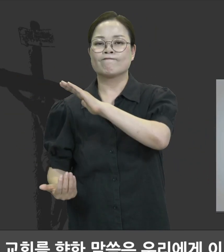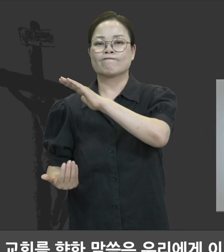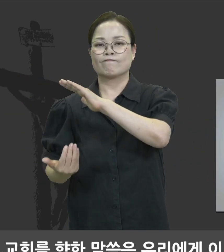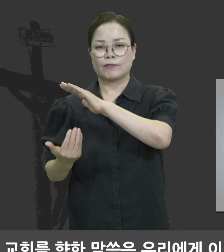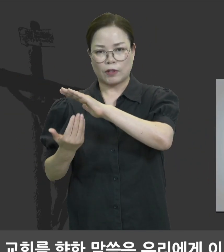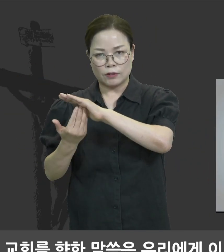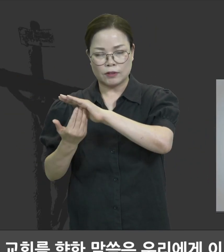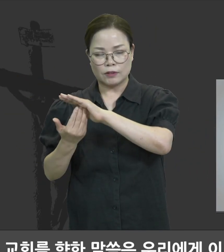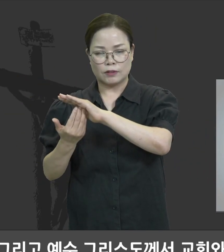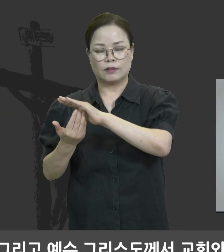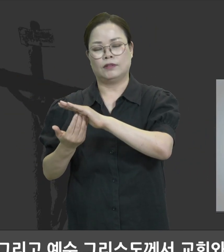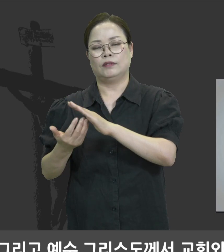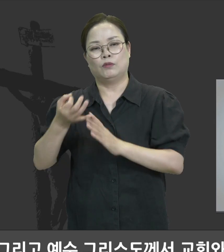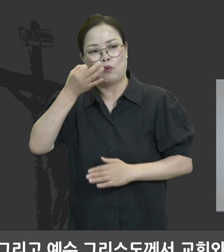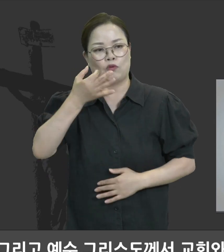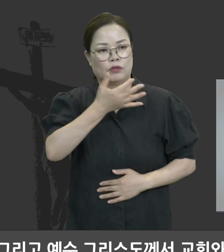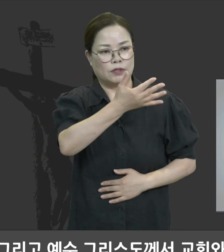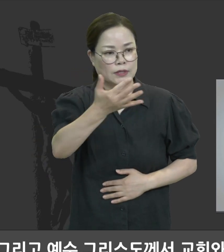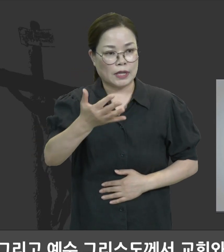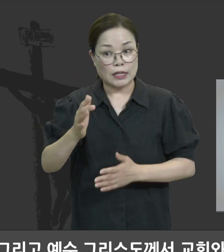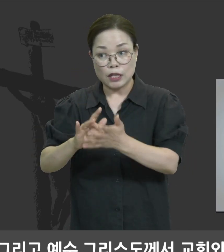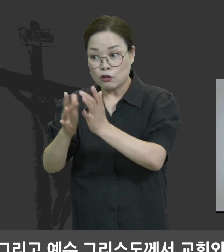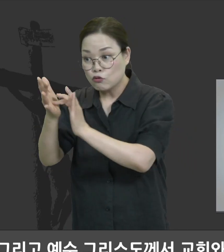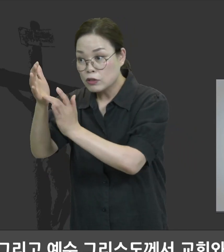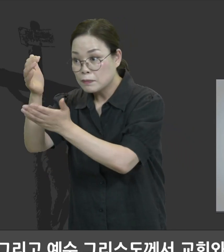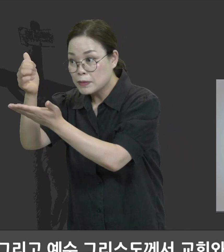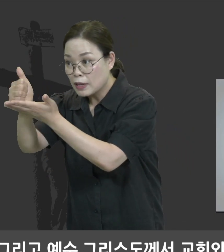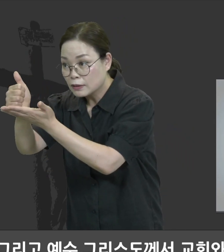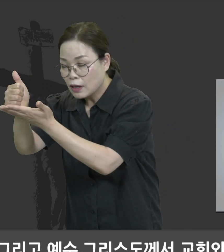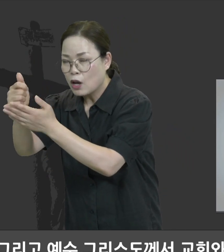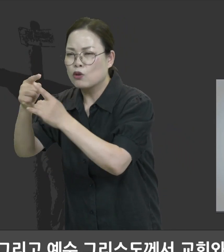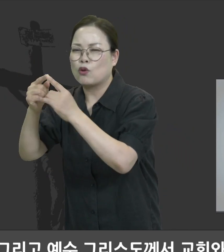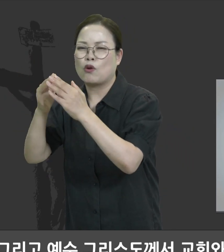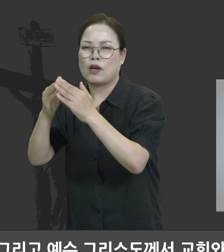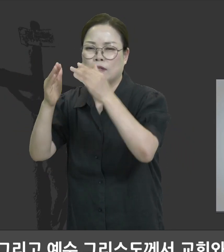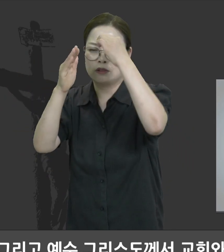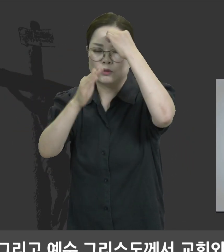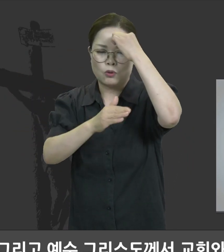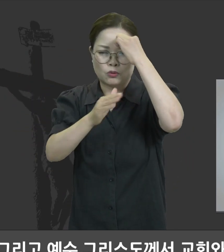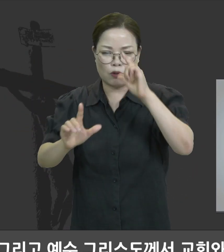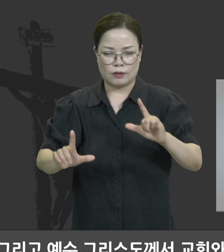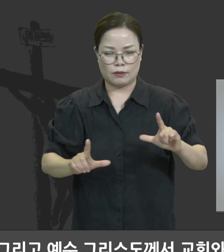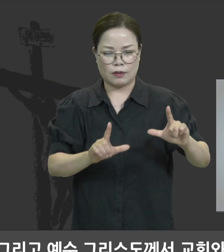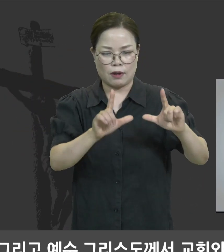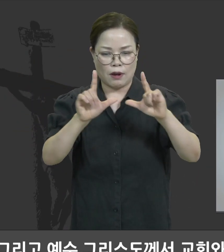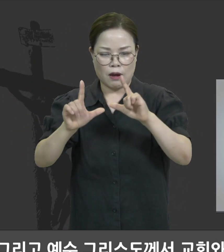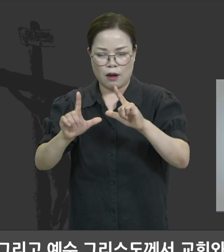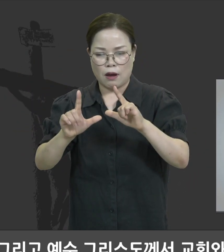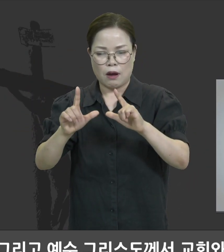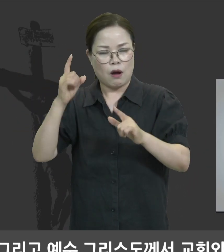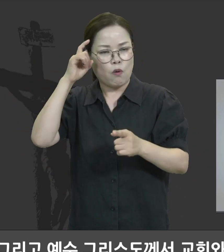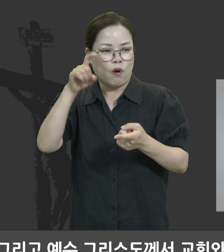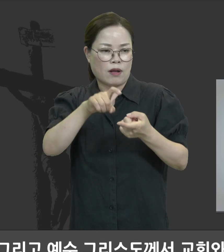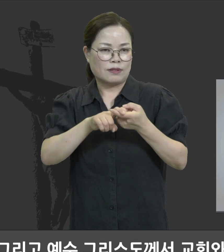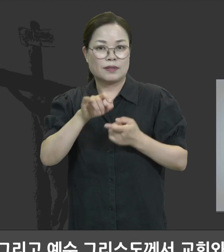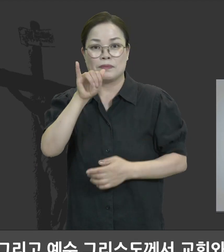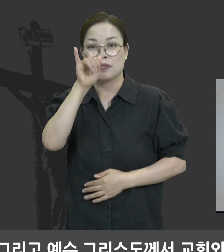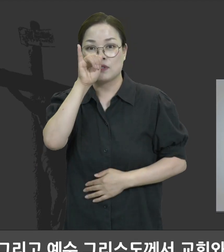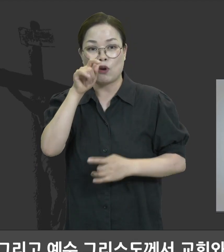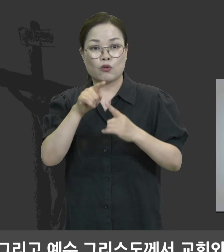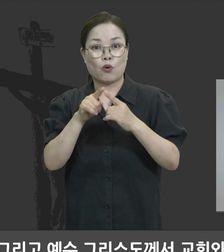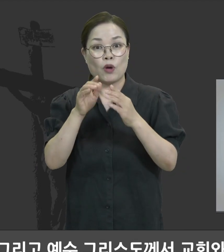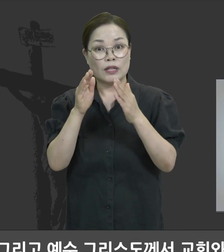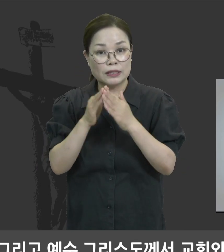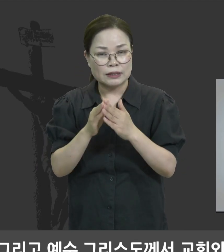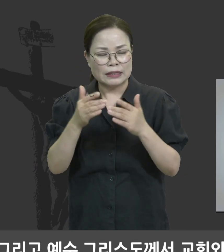상기시켜 줍니다. 그리고 예수 그리스도께서 교회와 성도의 삶에 지대한 관심이 있으시고